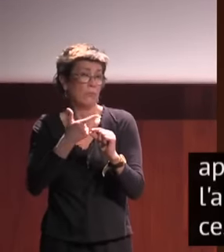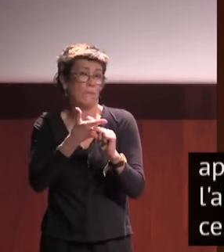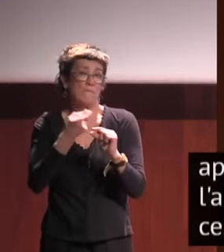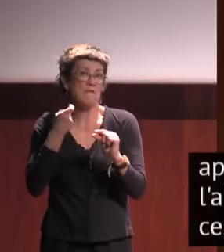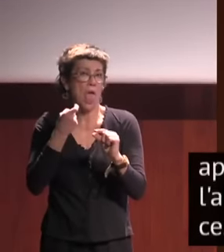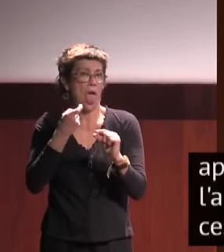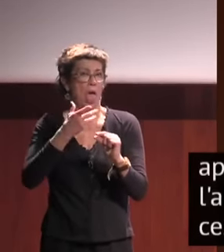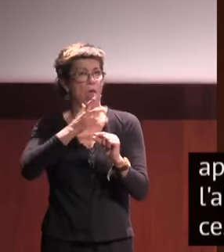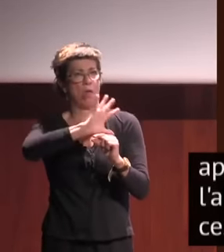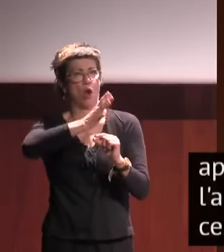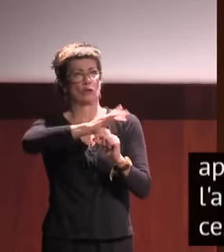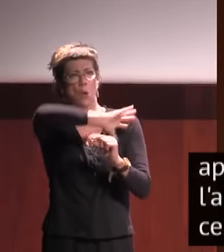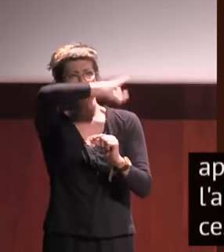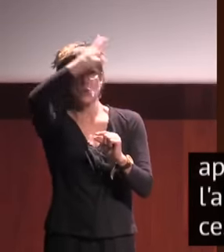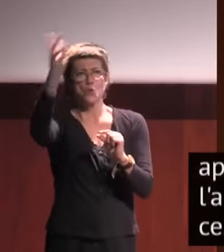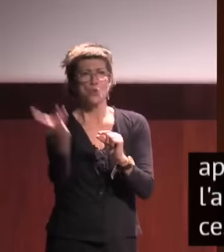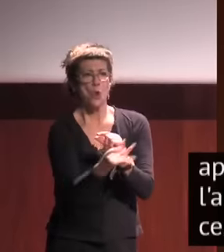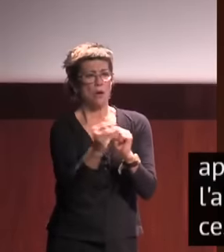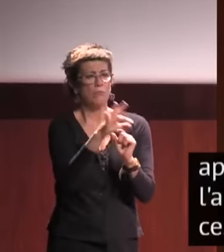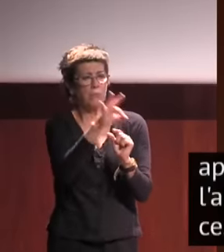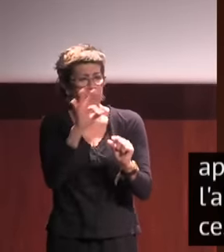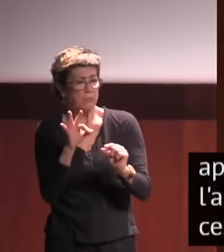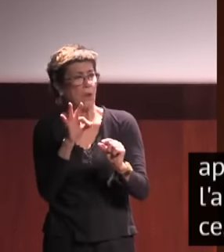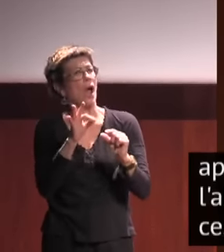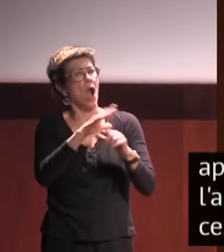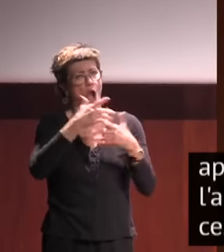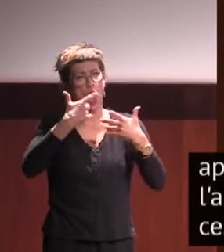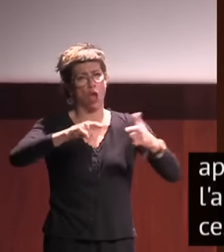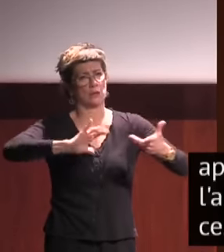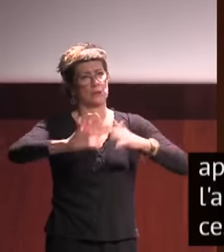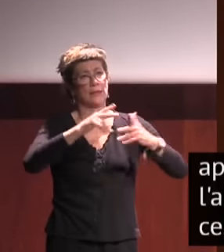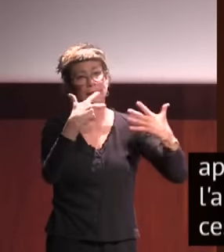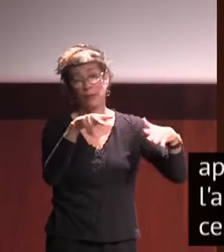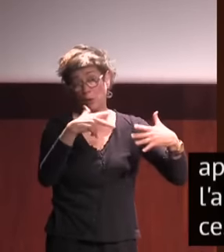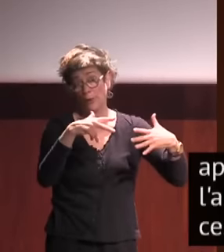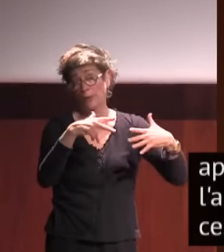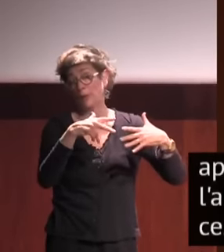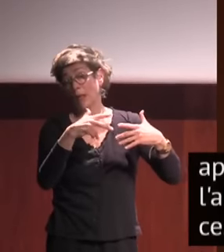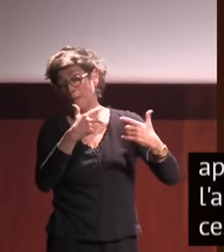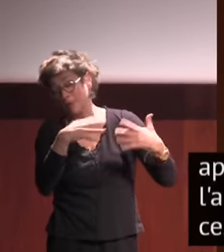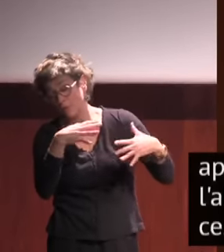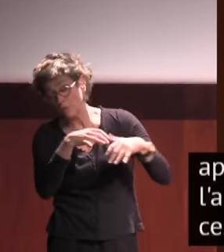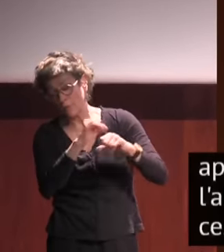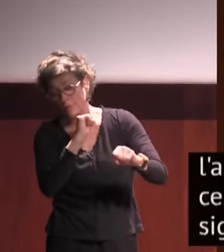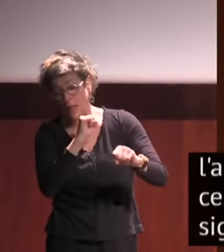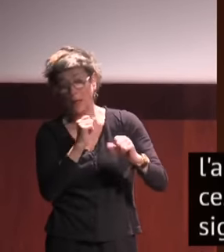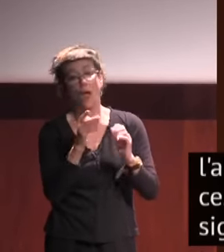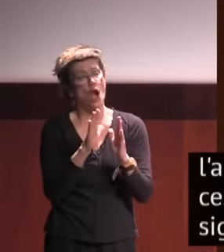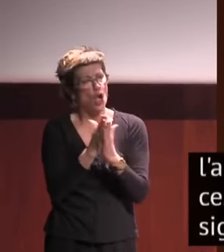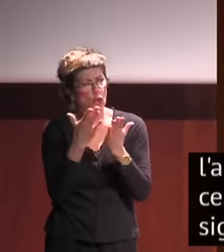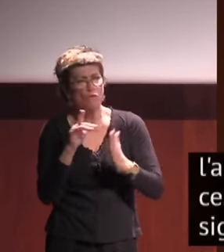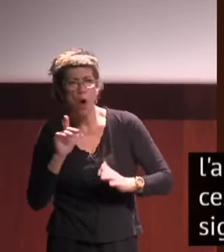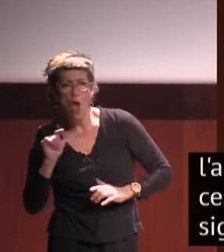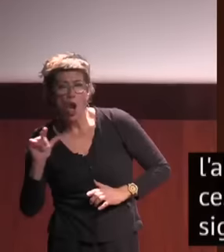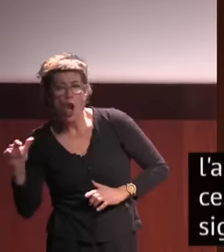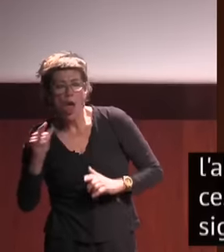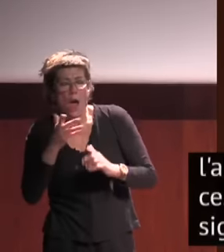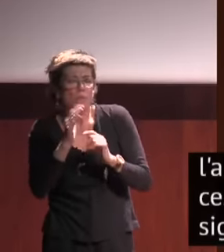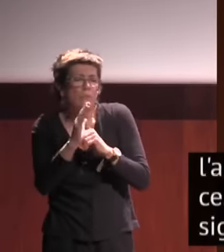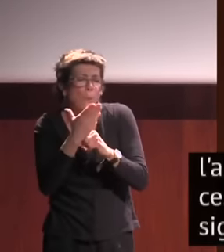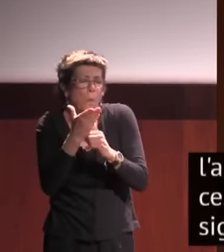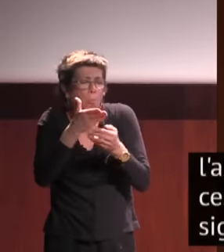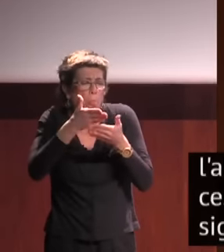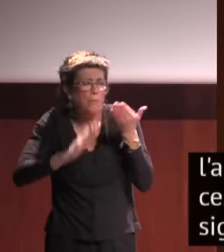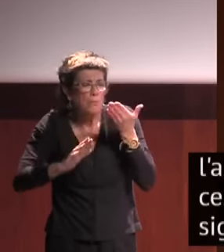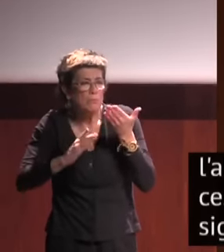de la langue des signes française des XVIIIe et XIXe siècles. Si ces ouvrages témoignent, quoique très partiellement,